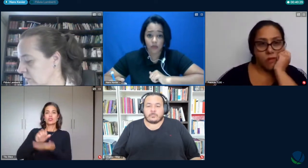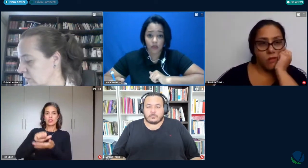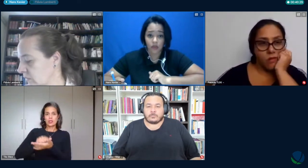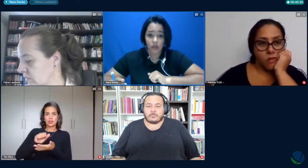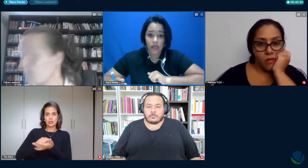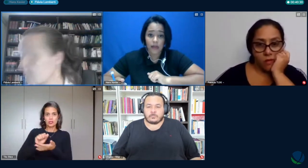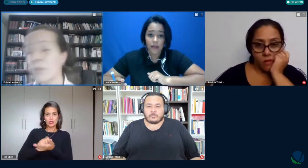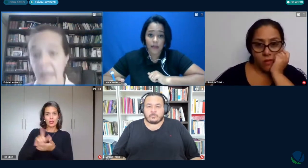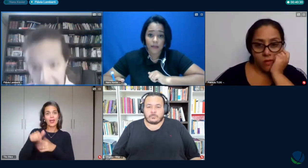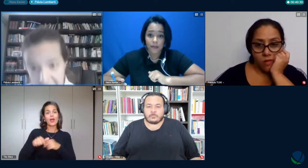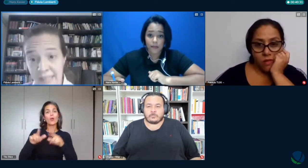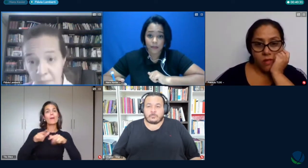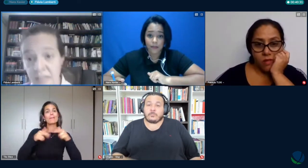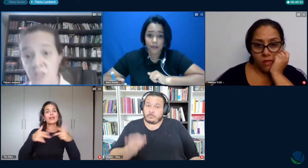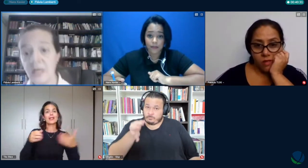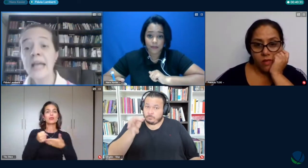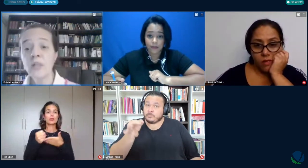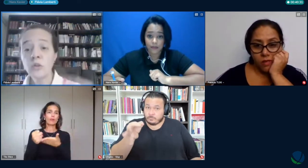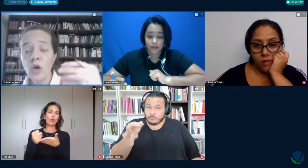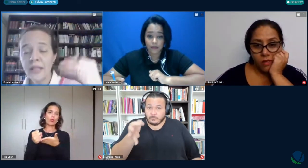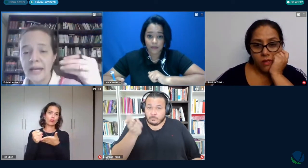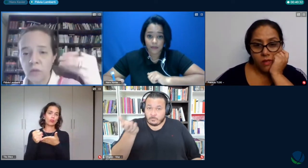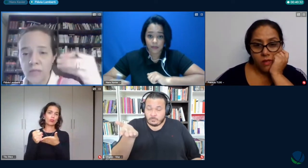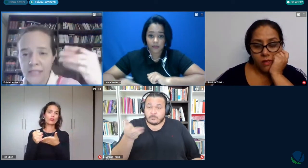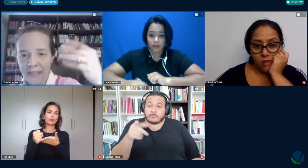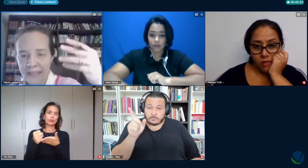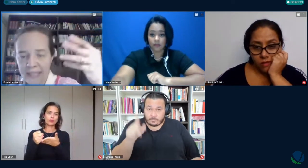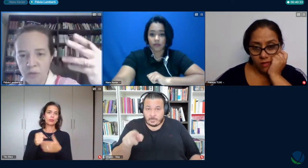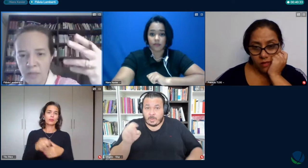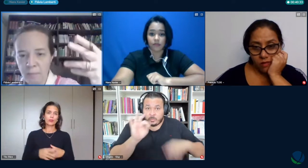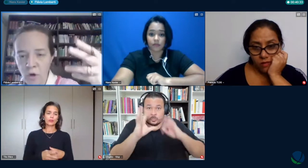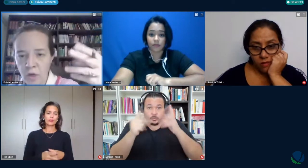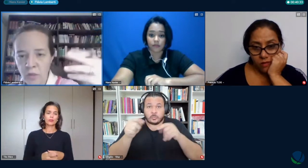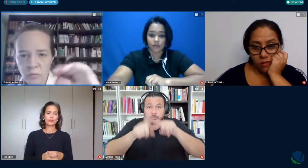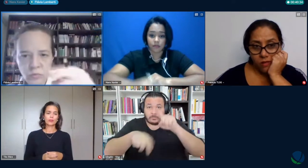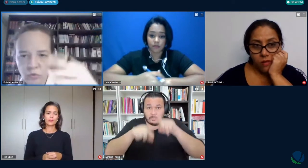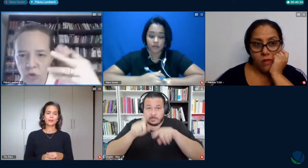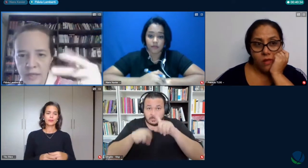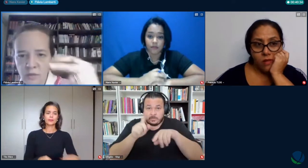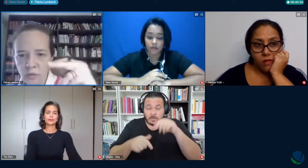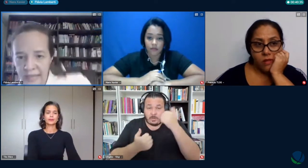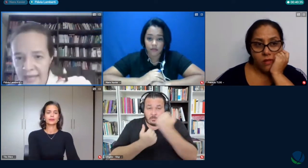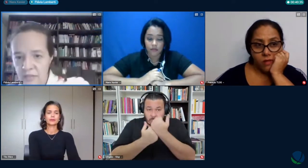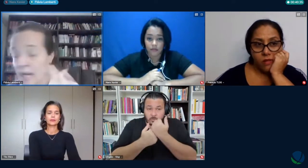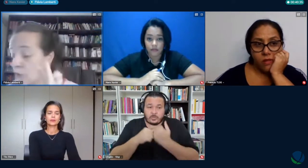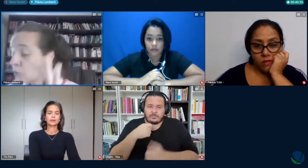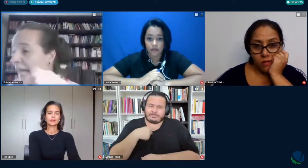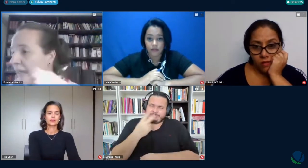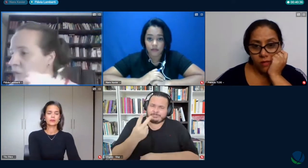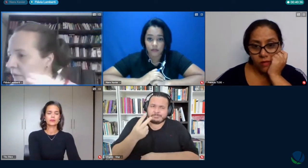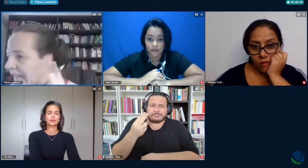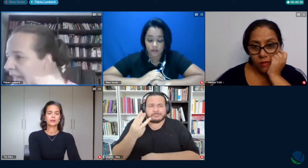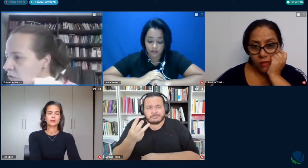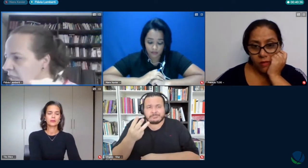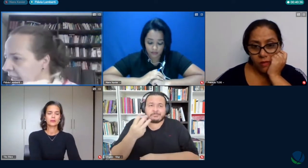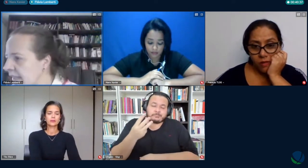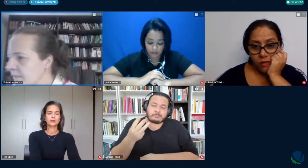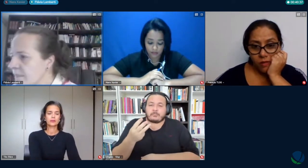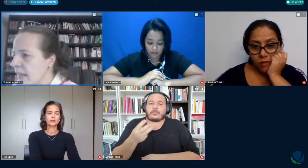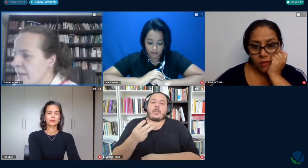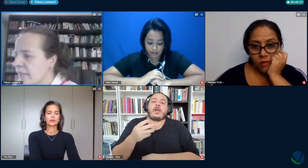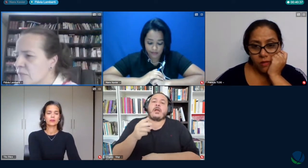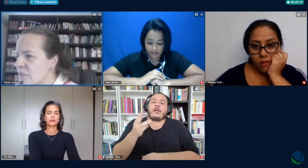apoio. É, exatamente. Então, todo esse material de apoio, uns 2 ou 3, juntá-los